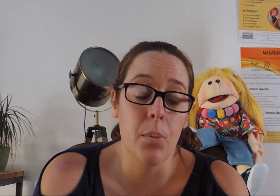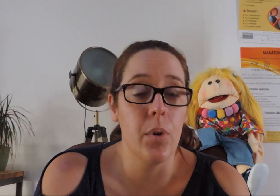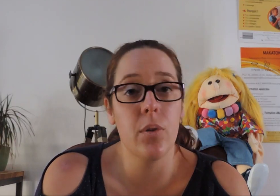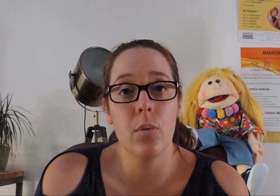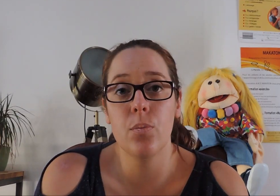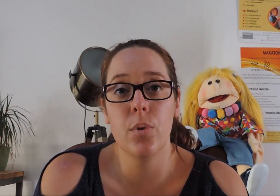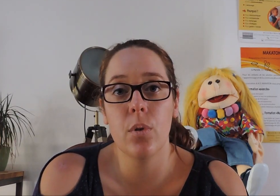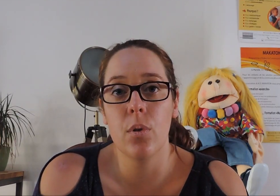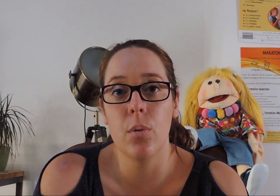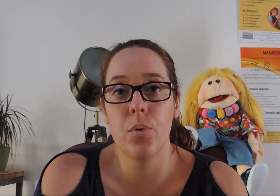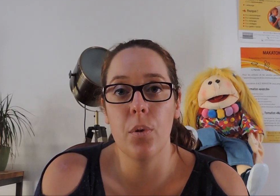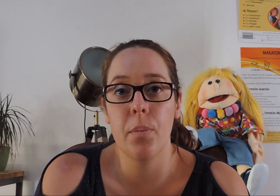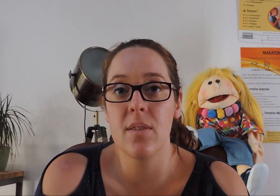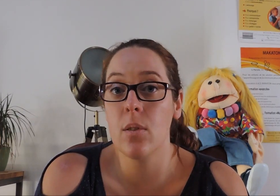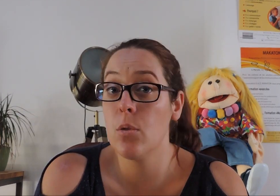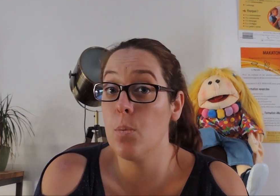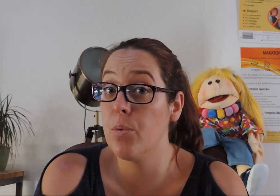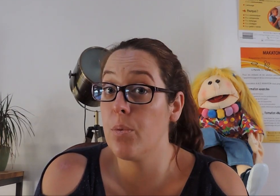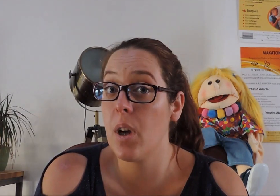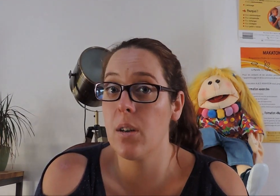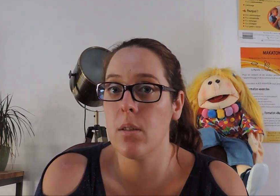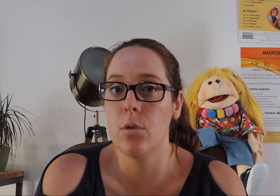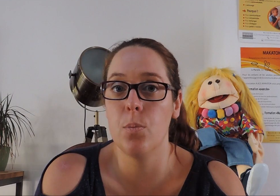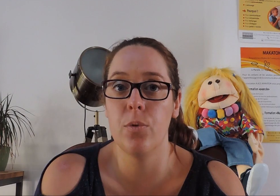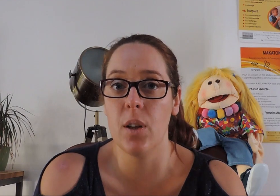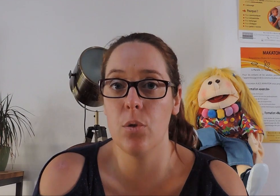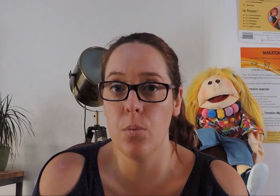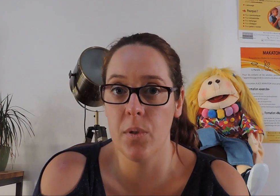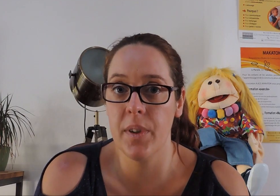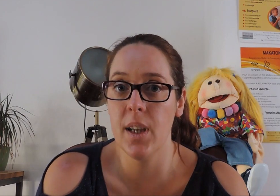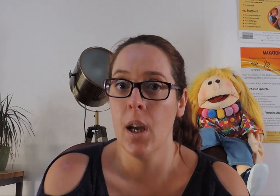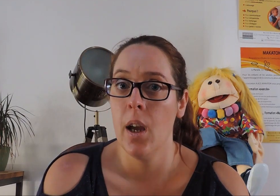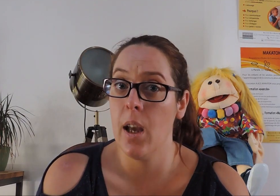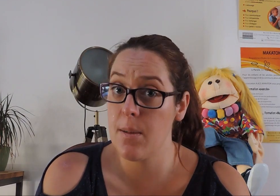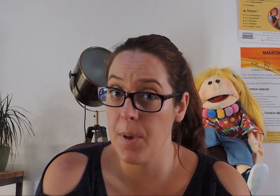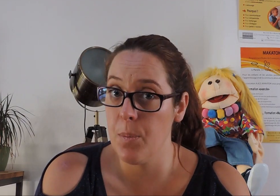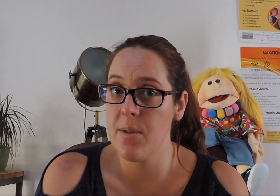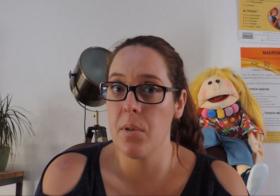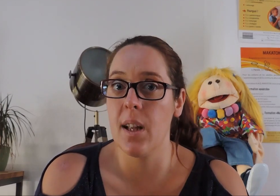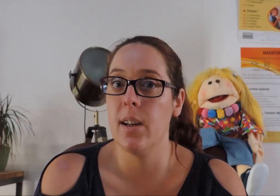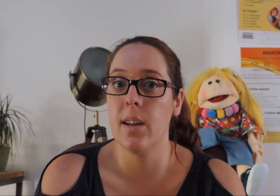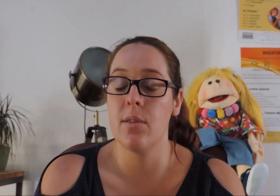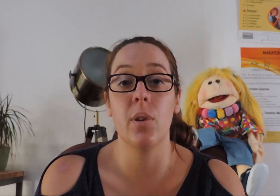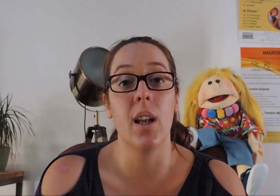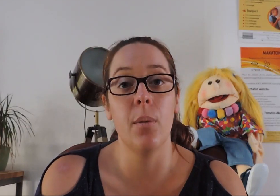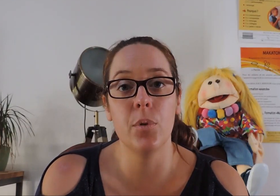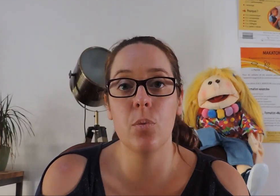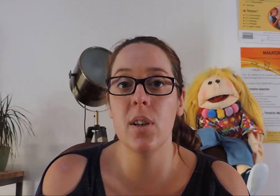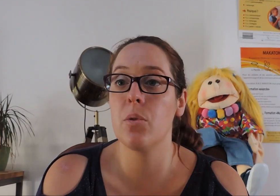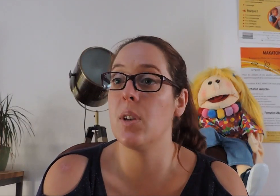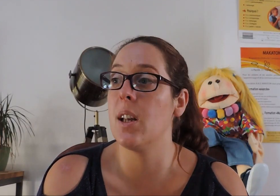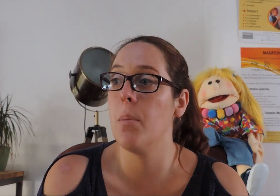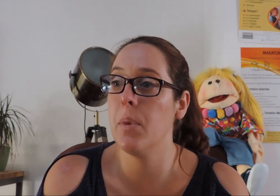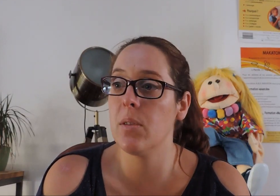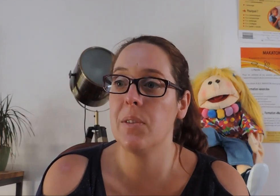important pour une personne de pouvoir de pouvoir demander exprimer ce qu'elle a ce qu'elle a besoin ce qu'elle a met en